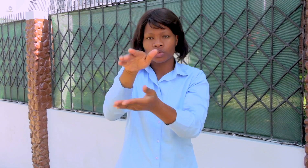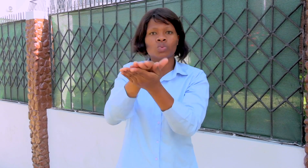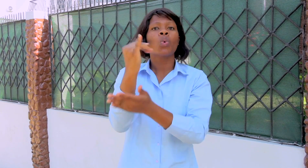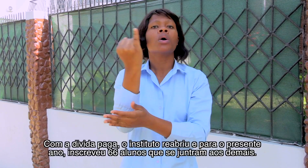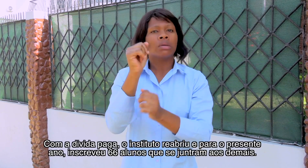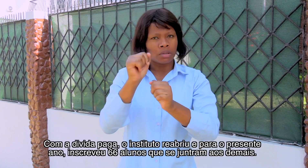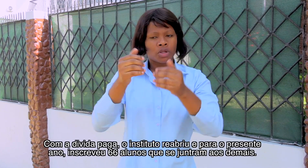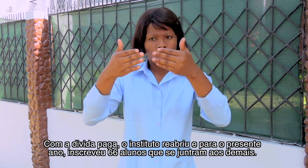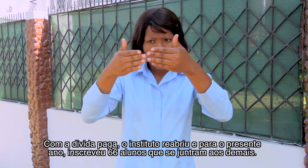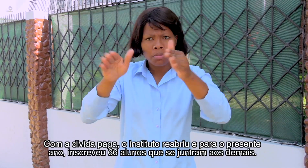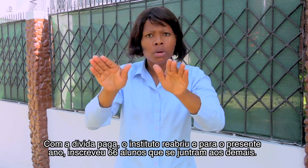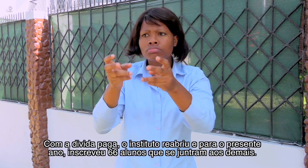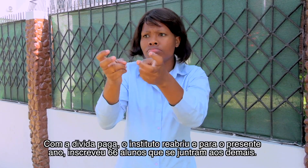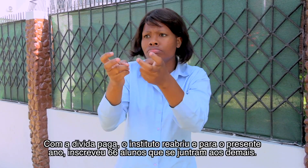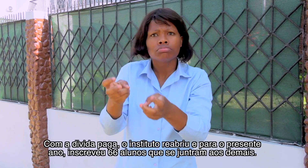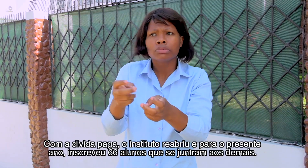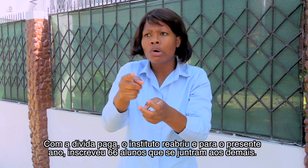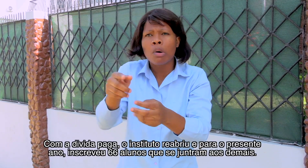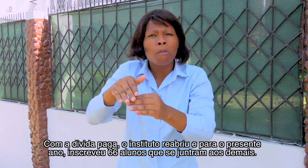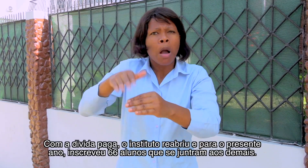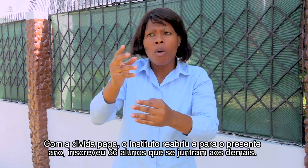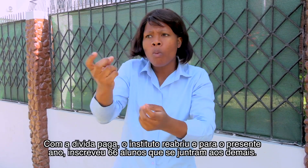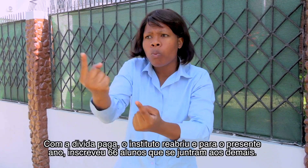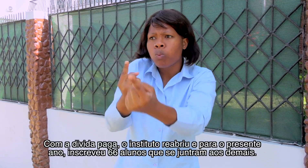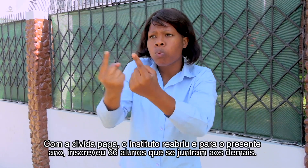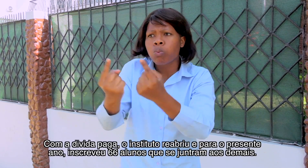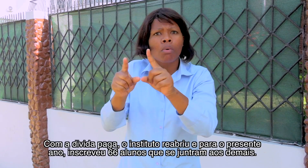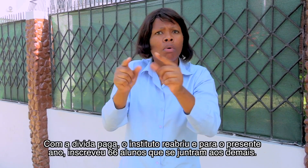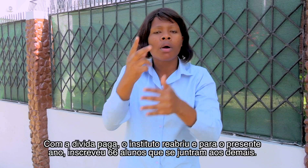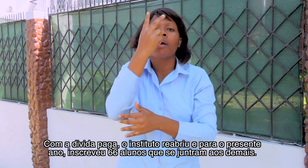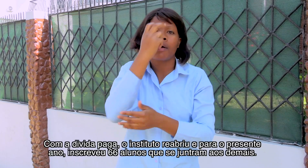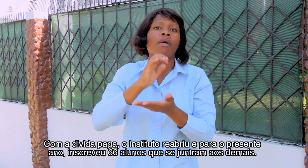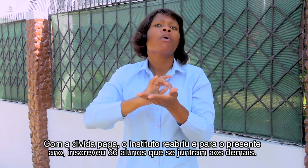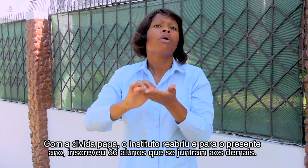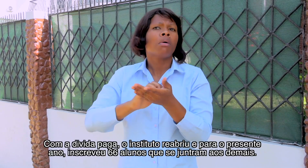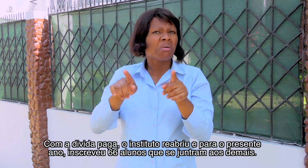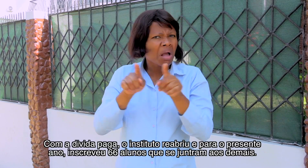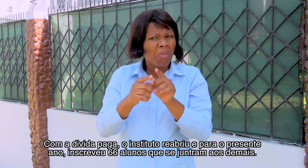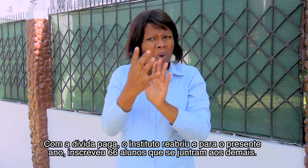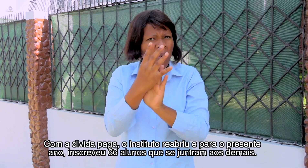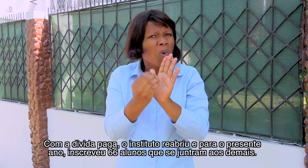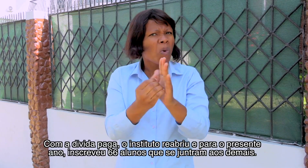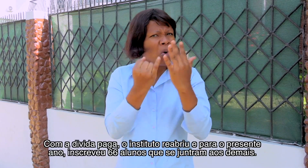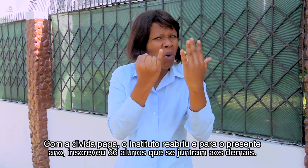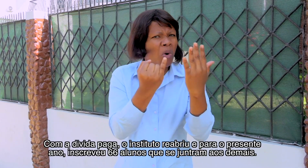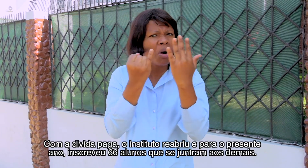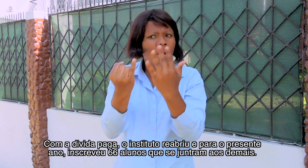Com a dívida paga o Instituto reabriu e para o presente ano inscreveu 66 alunos que se juntaram aos